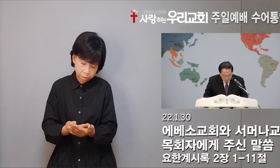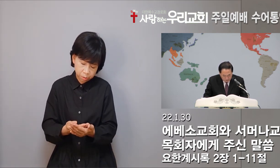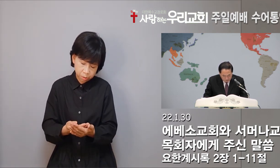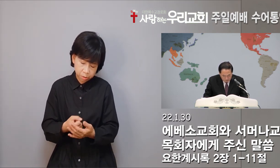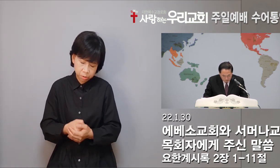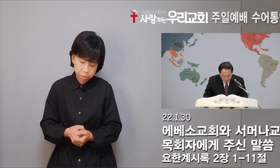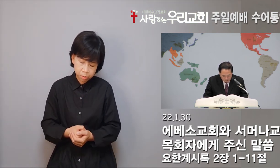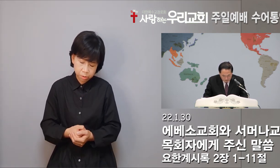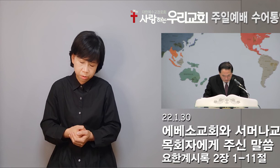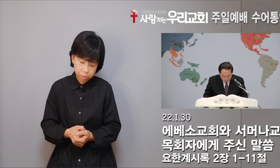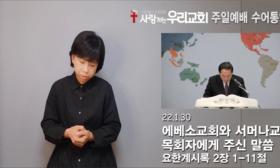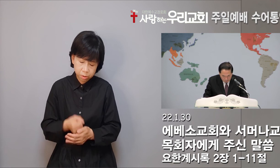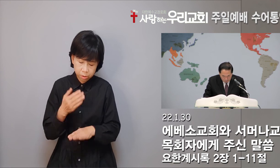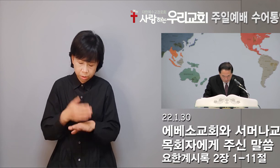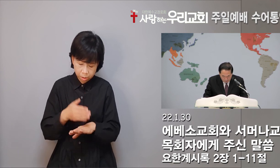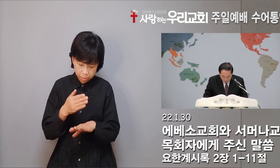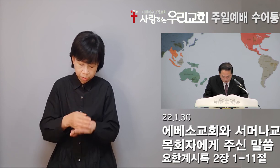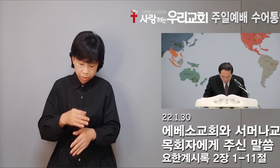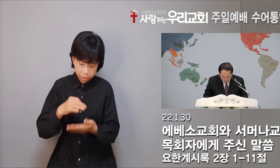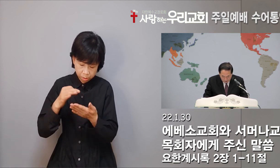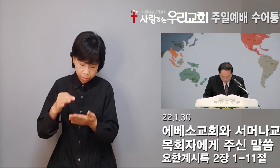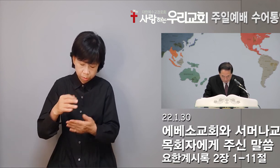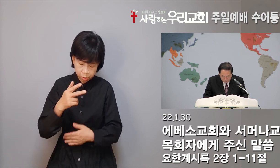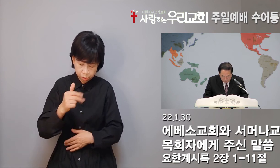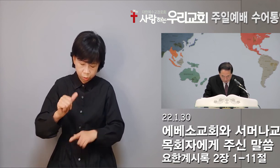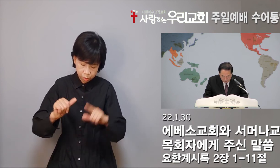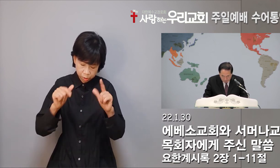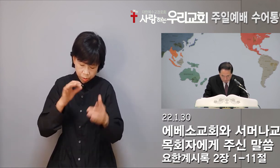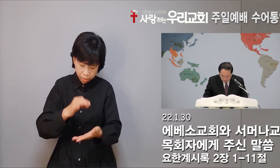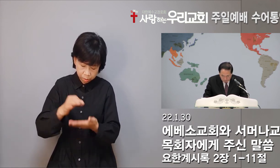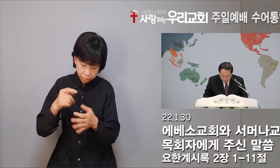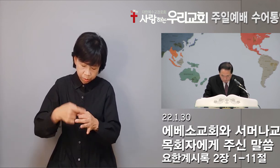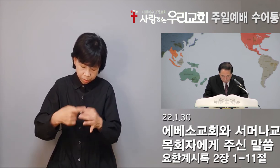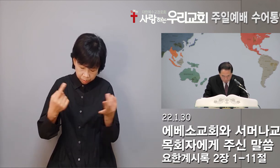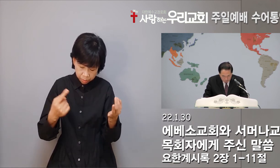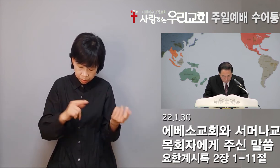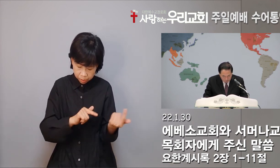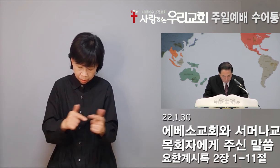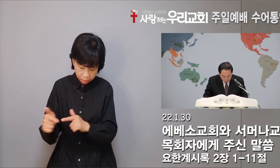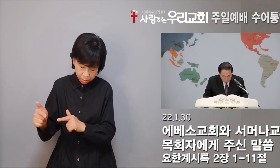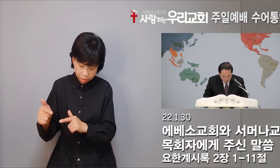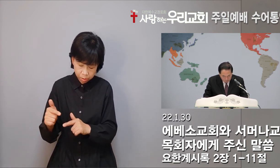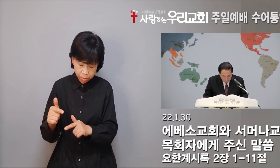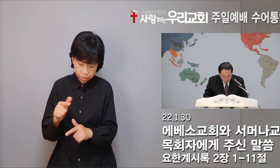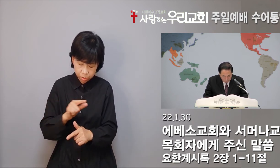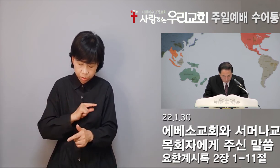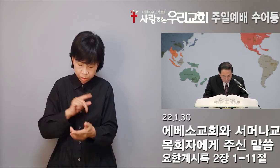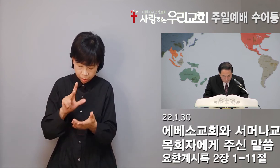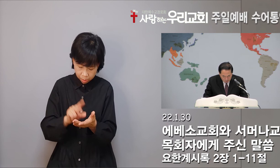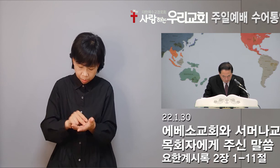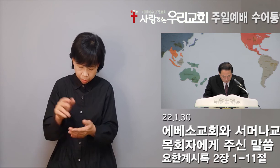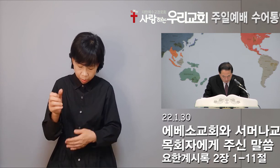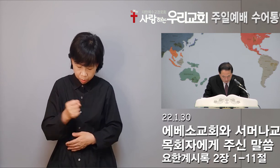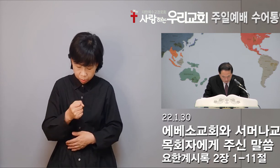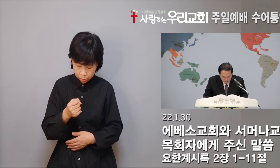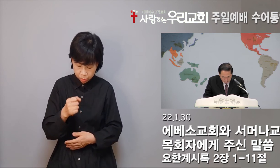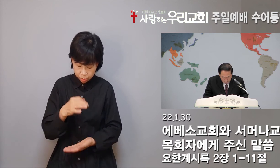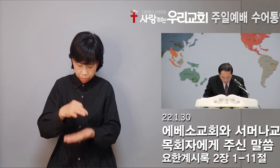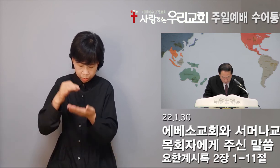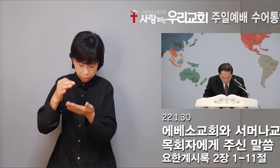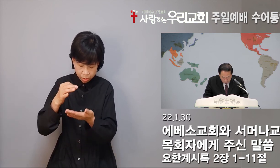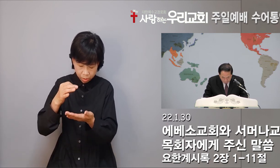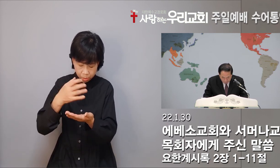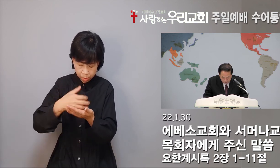주정 헌금으로 감사함으로 드리는 예물과 11조로 각종 기도 제목으로 드리는 예물을 받으시고 영적